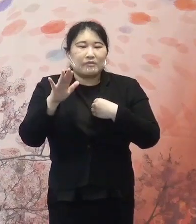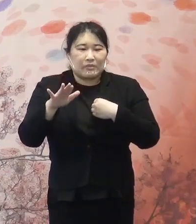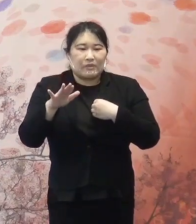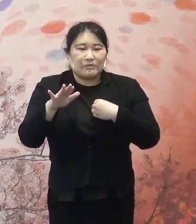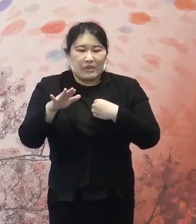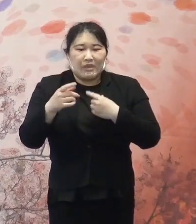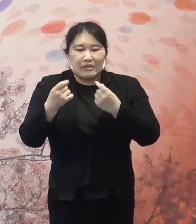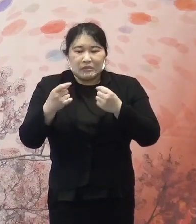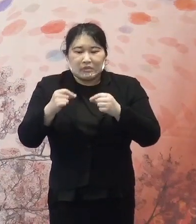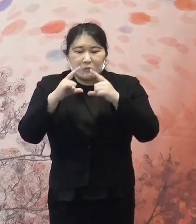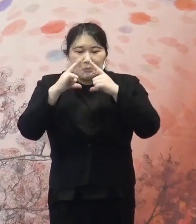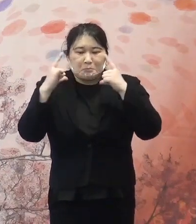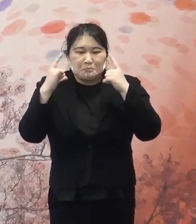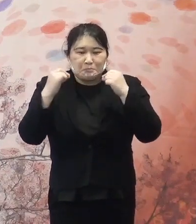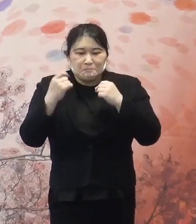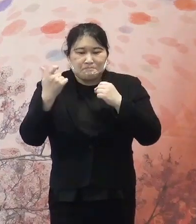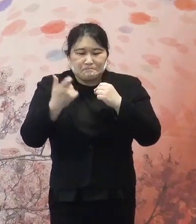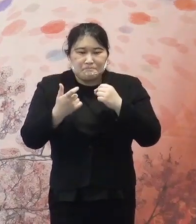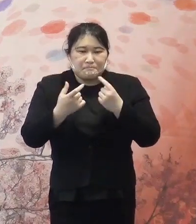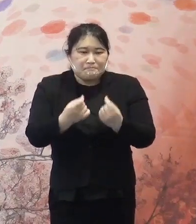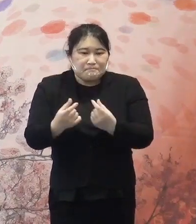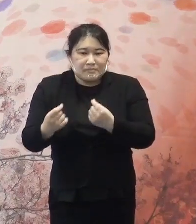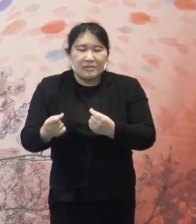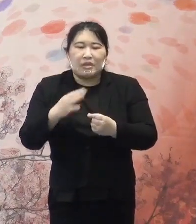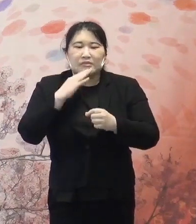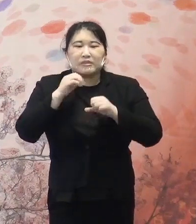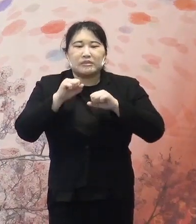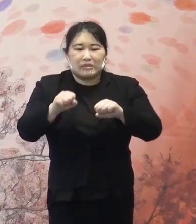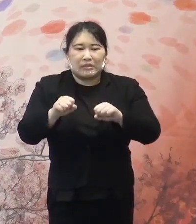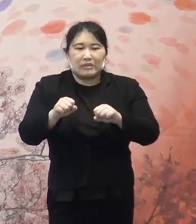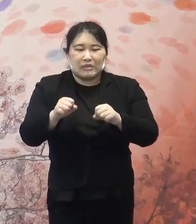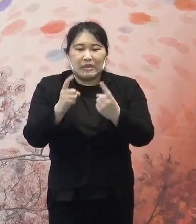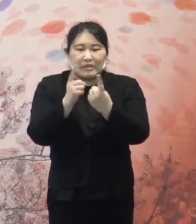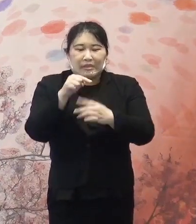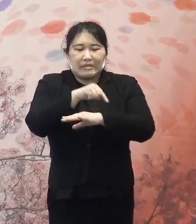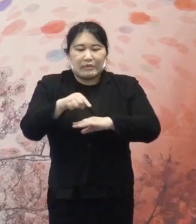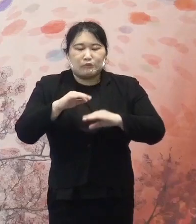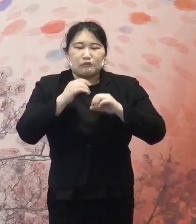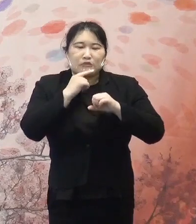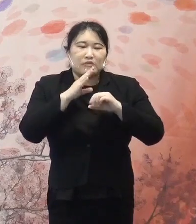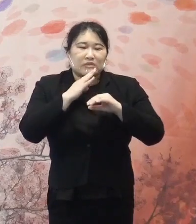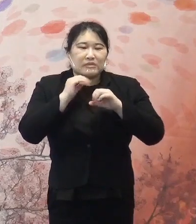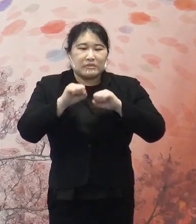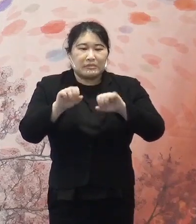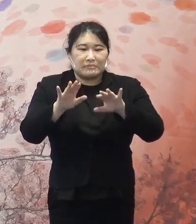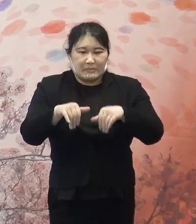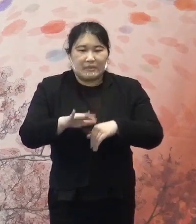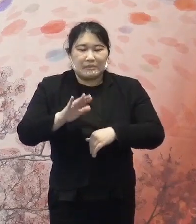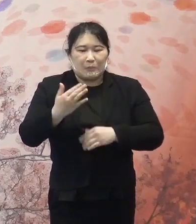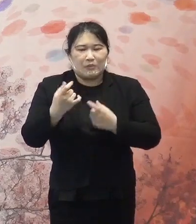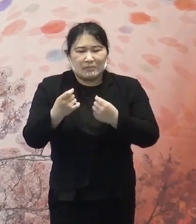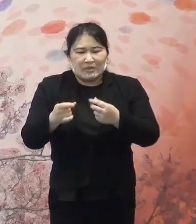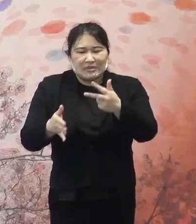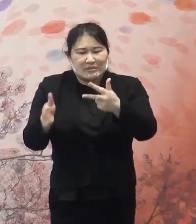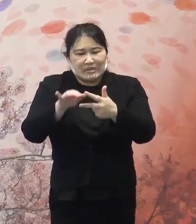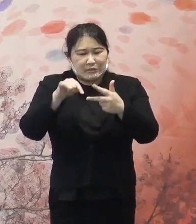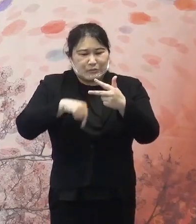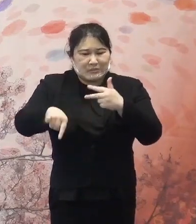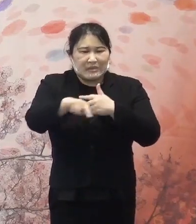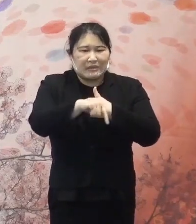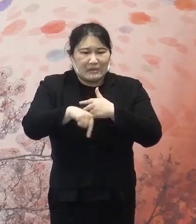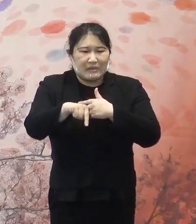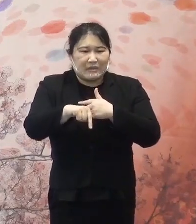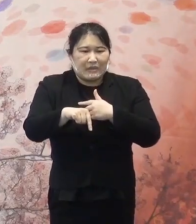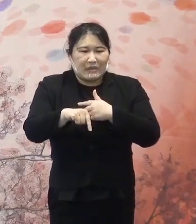着用など感染対策を行ってきた施設と伺っておりますが、やはり施設ですのでどうしてもこうした